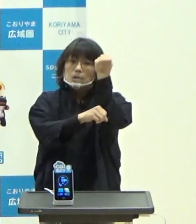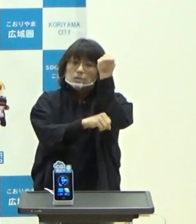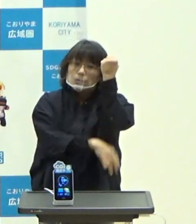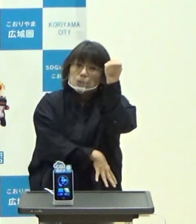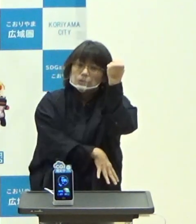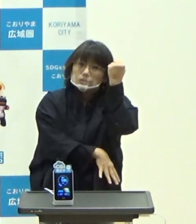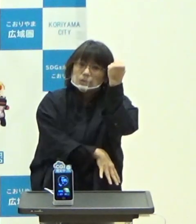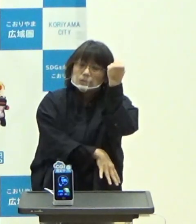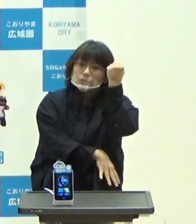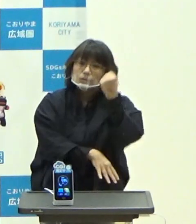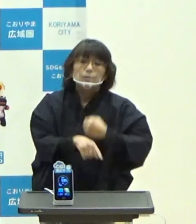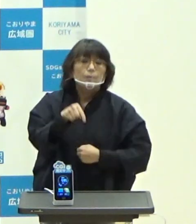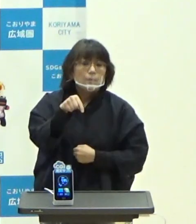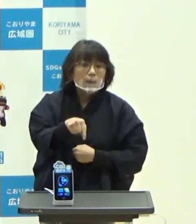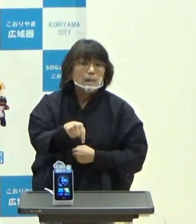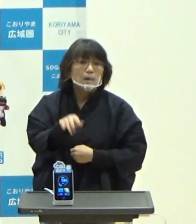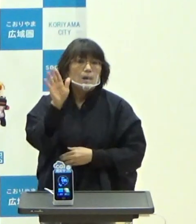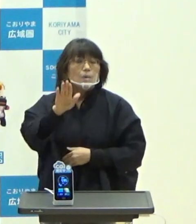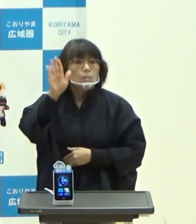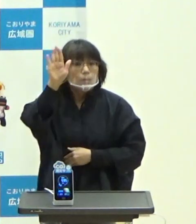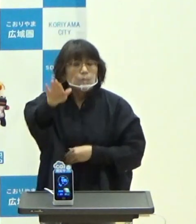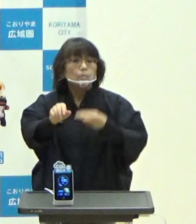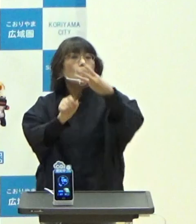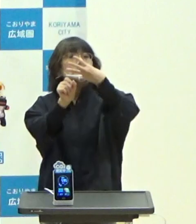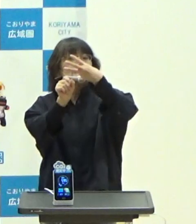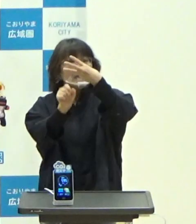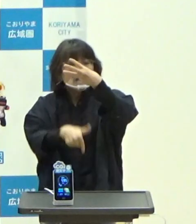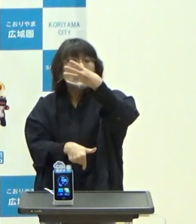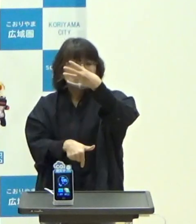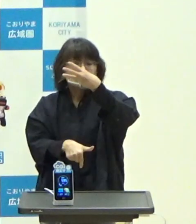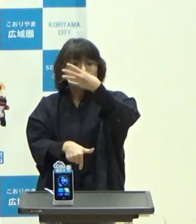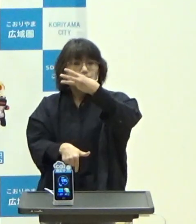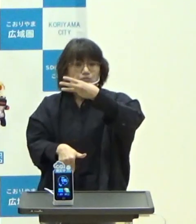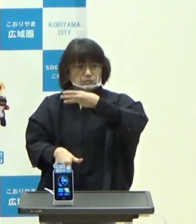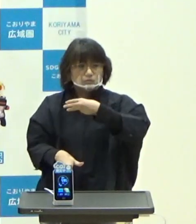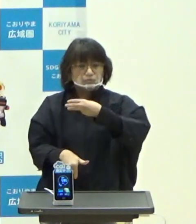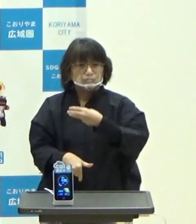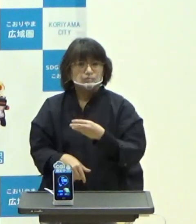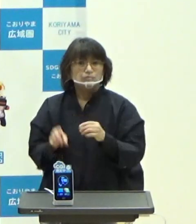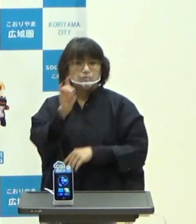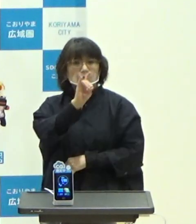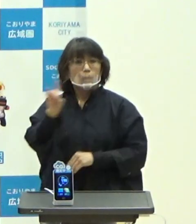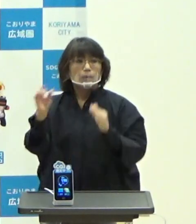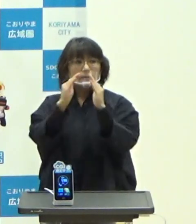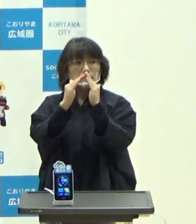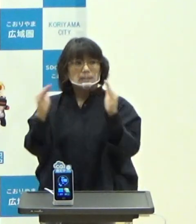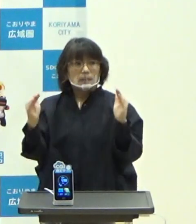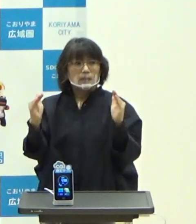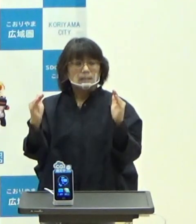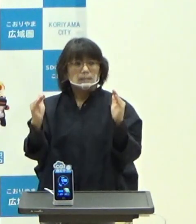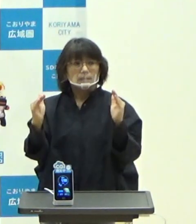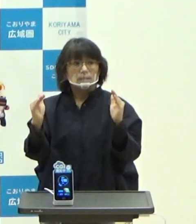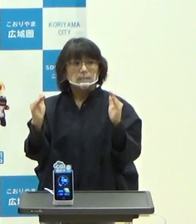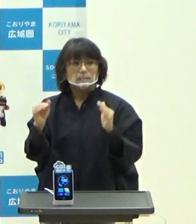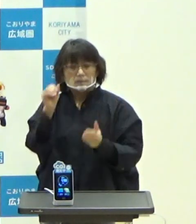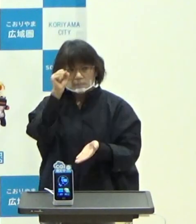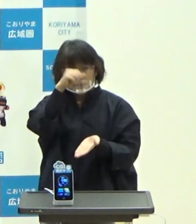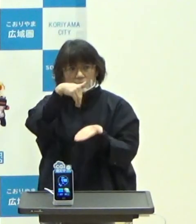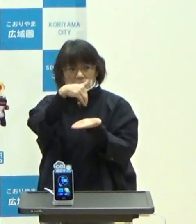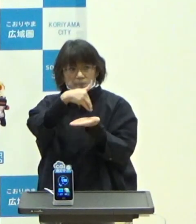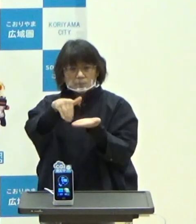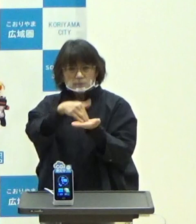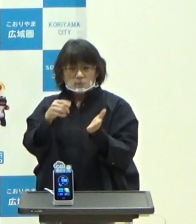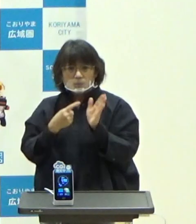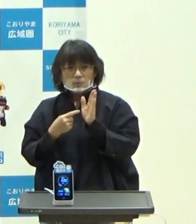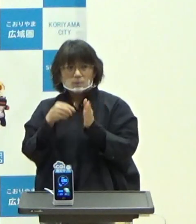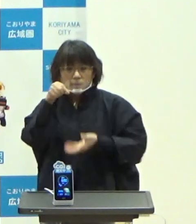で、まず来年度の、調査費用とかいろんな予算とかを出すっていう、そういう流れでよろしい